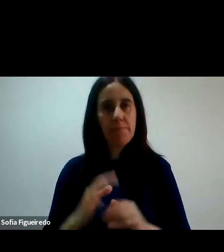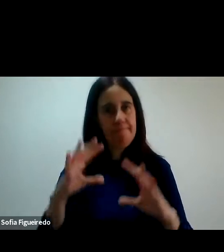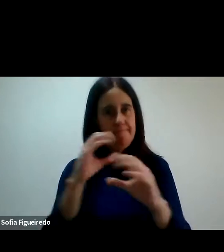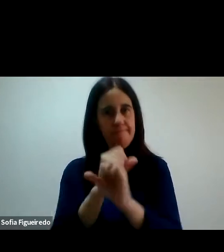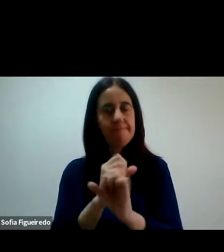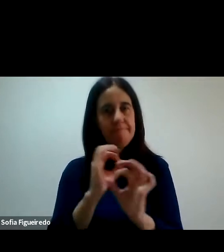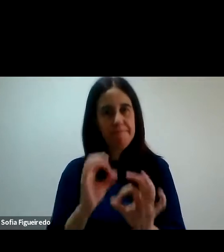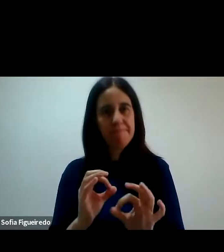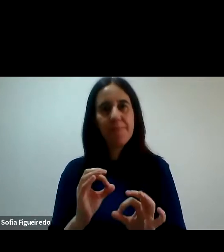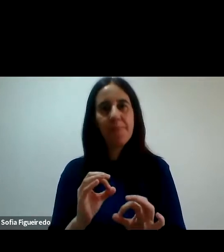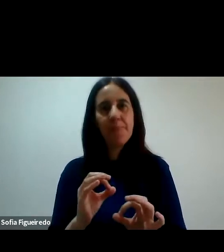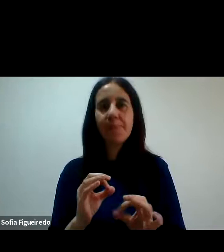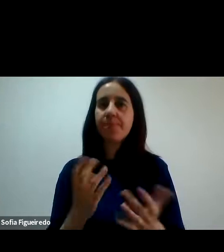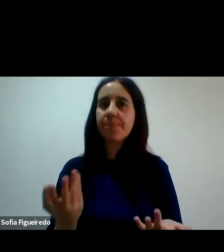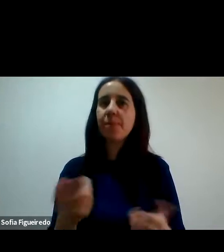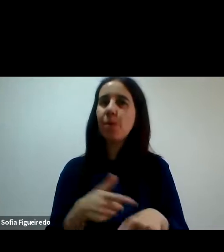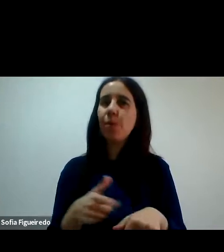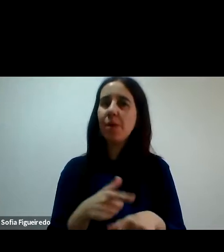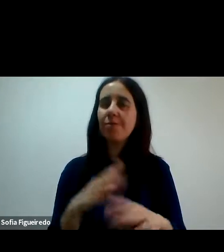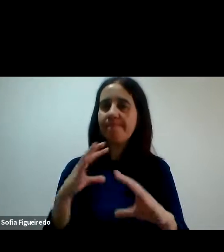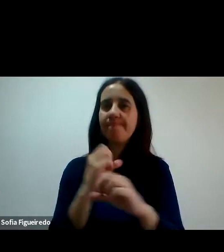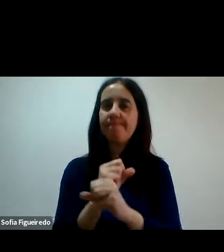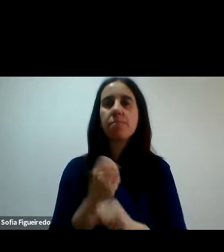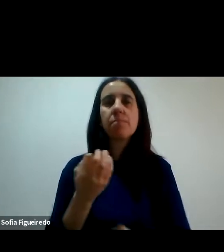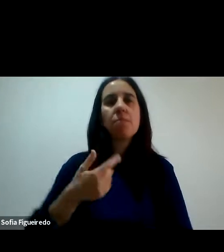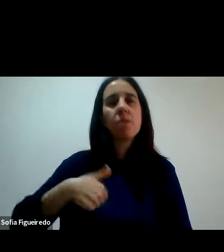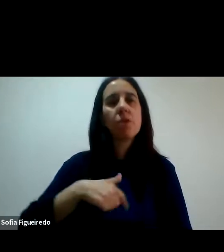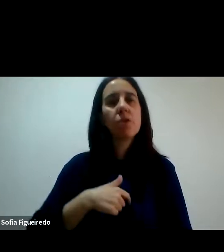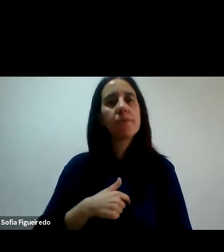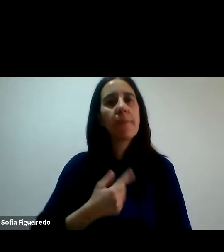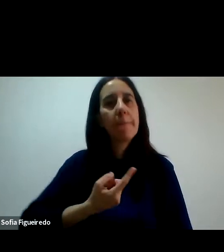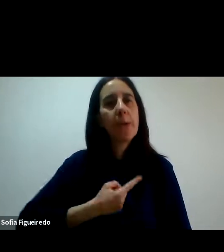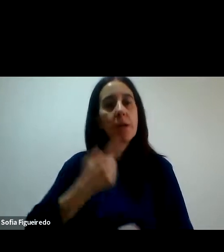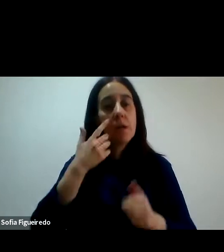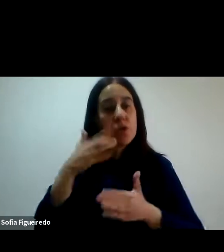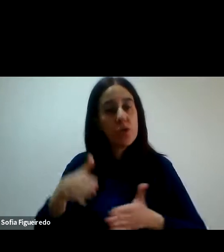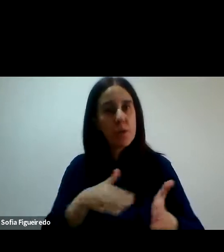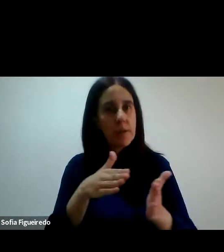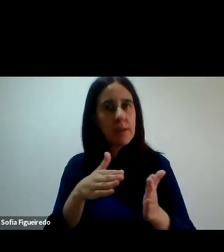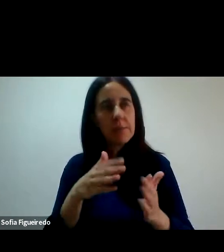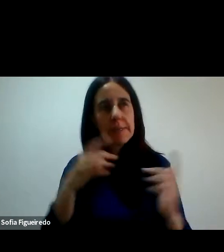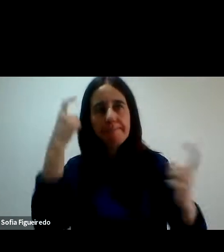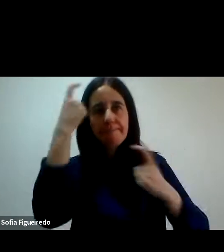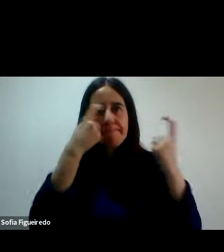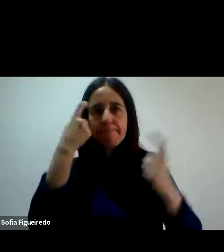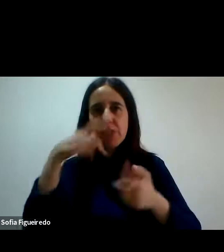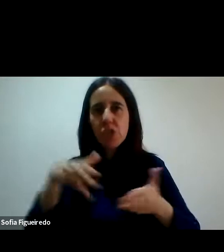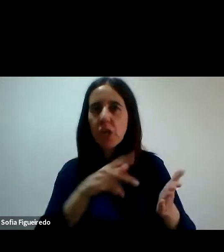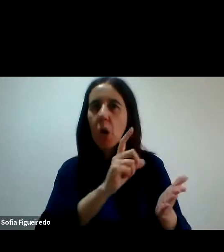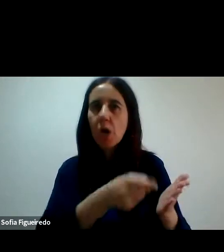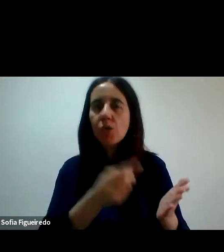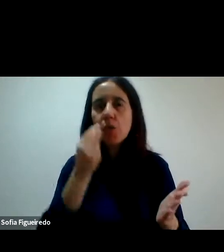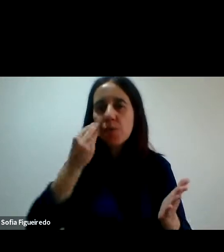fazer este momento de conclusão, nós temos efetivamente que começar por uma estratégia, temos que pensar o que é esta estratégia, que forma é que